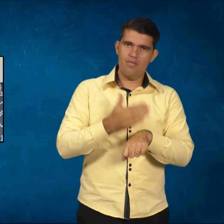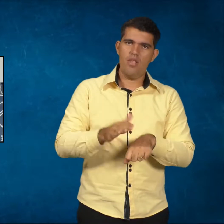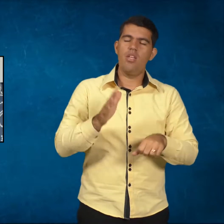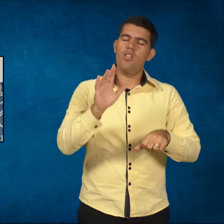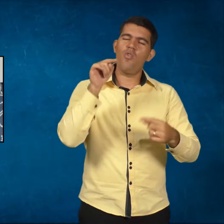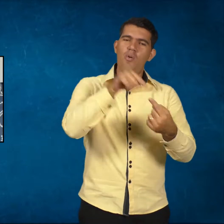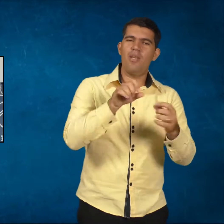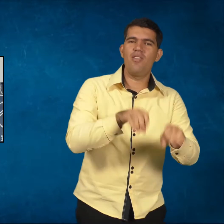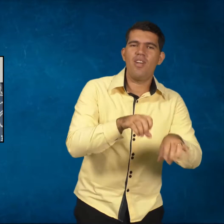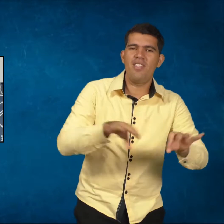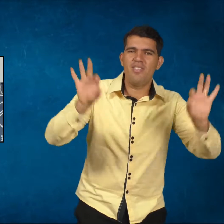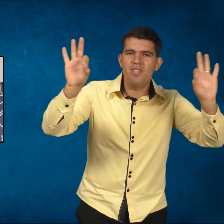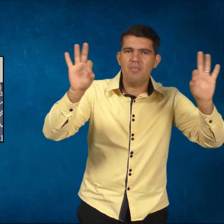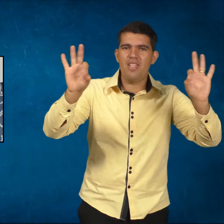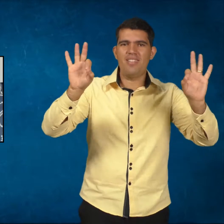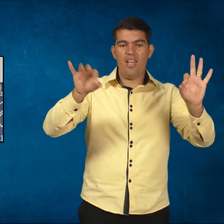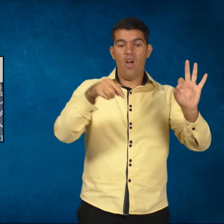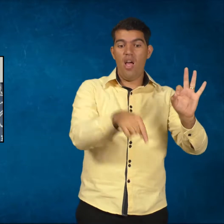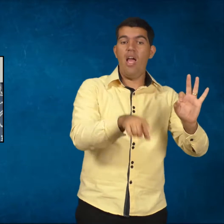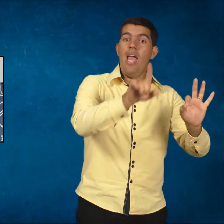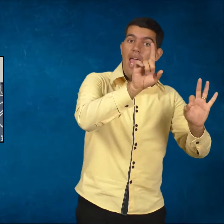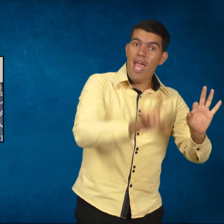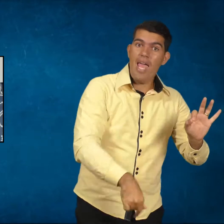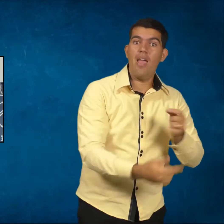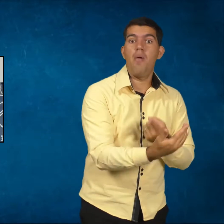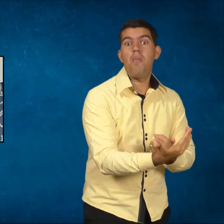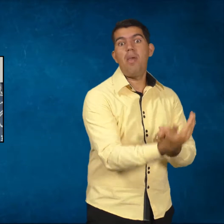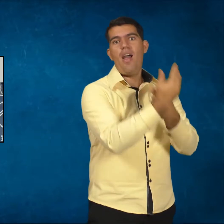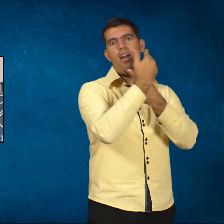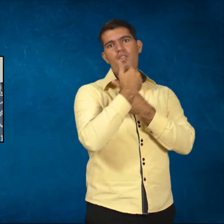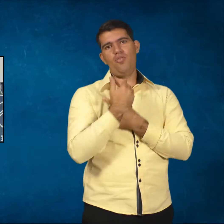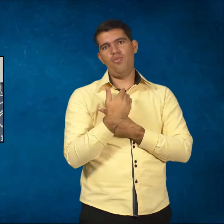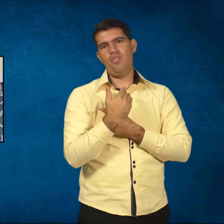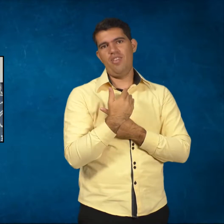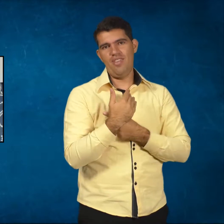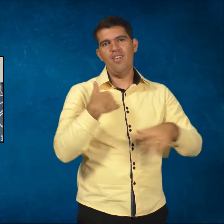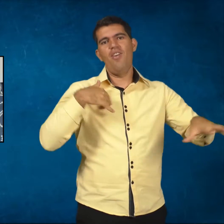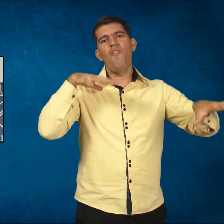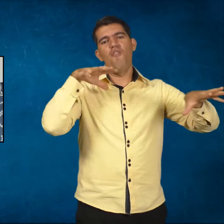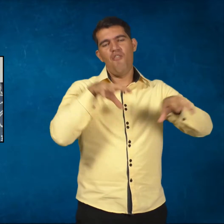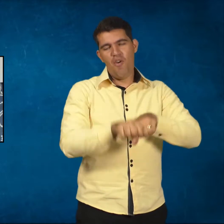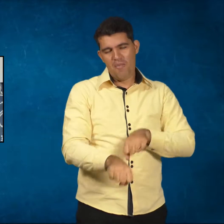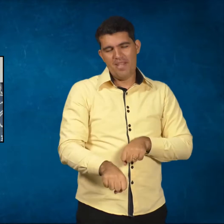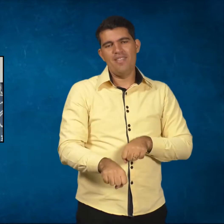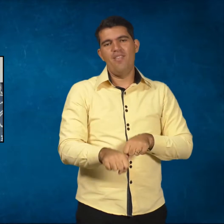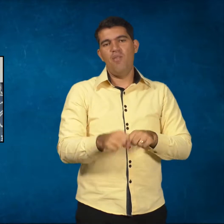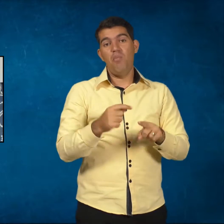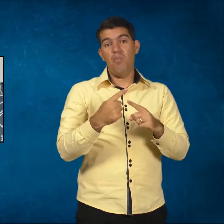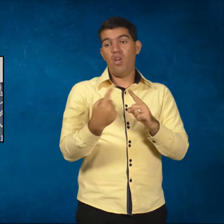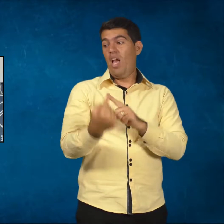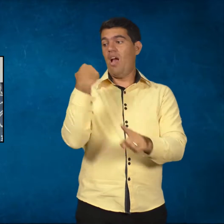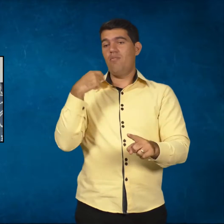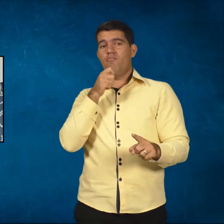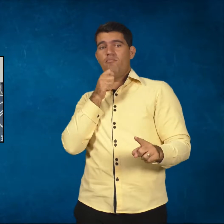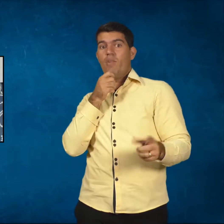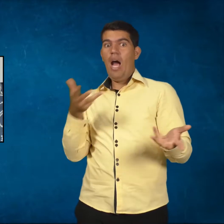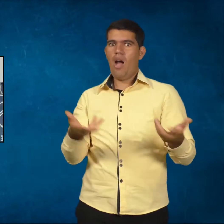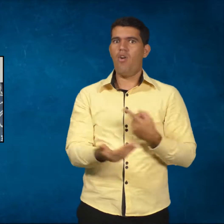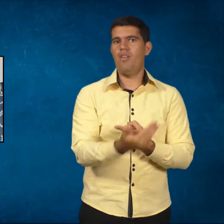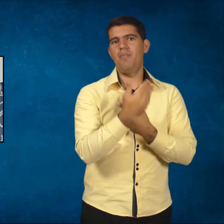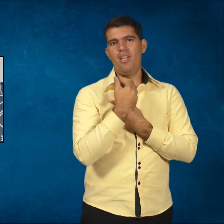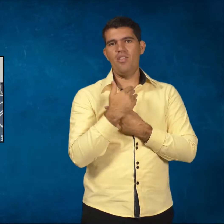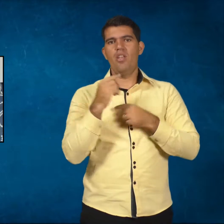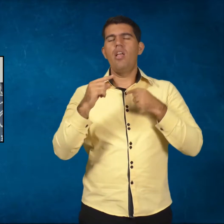ser aquela que vai colaborar com a formação destes que não estão, para que eles possam pensar em